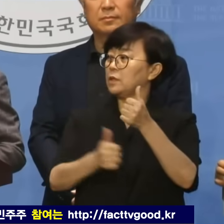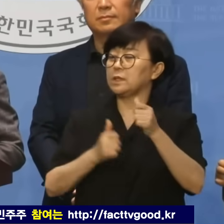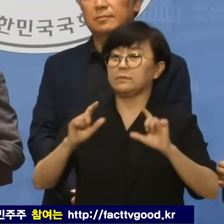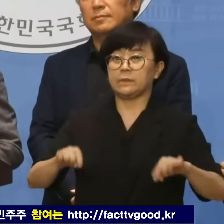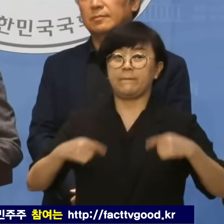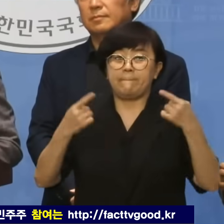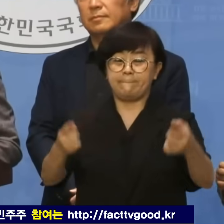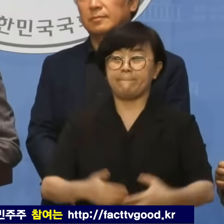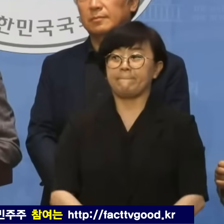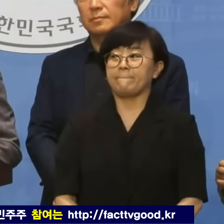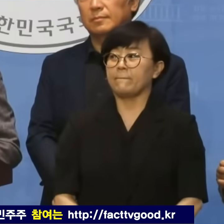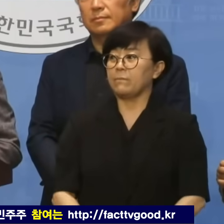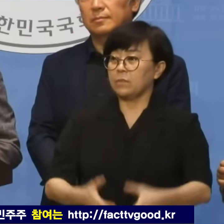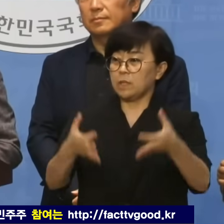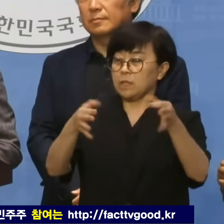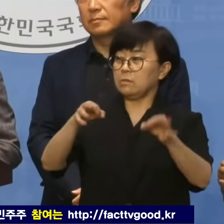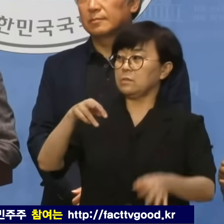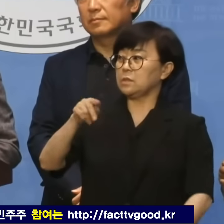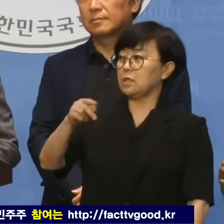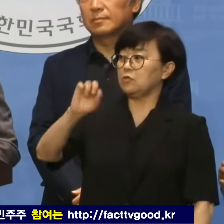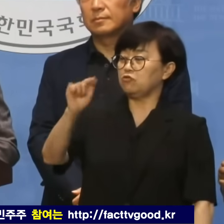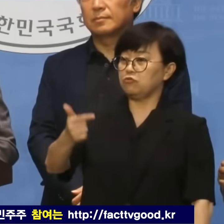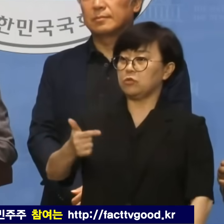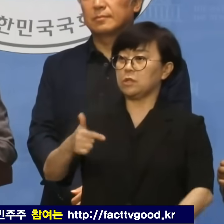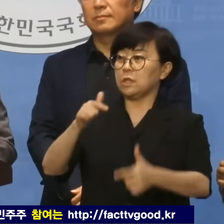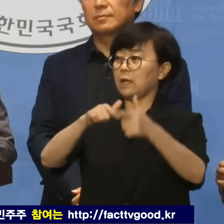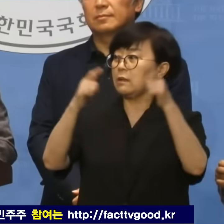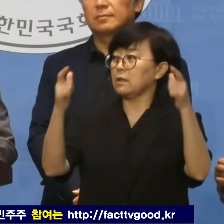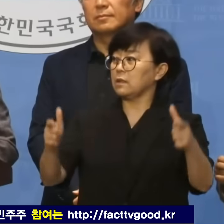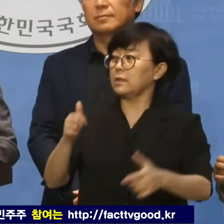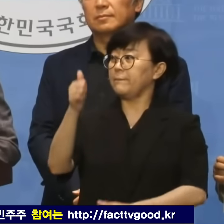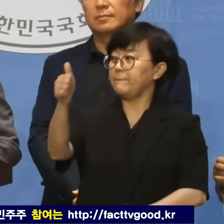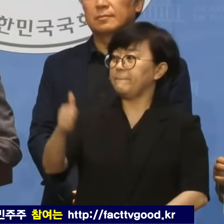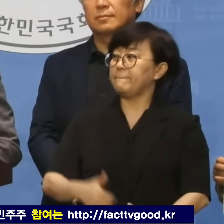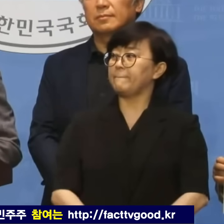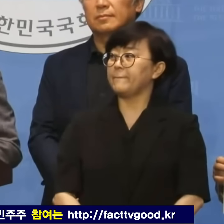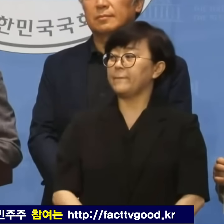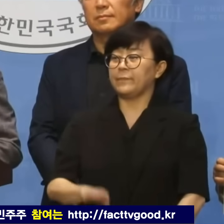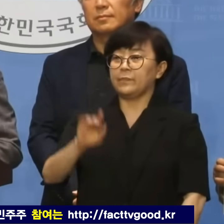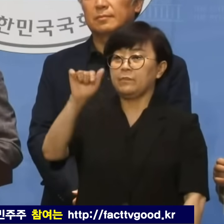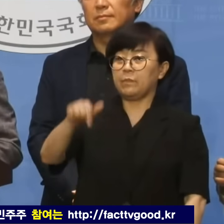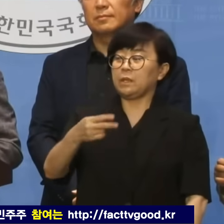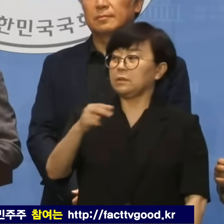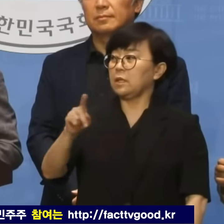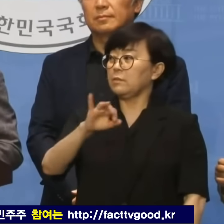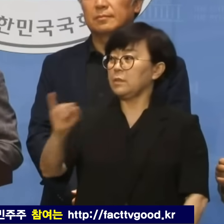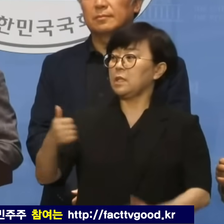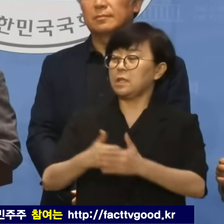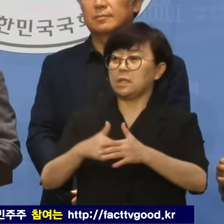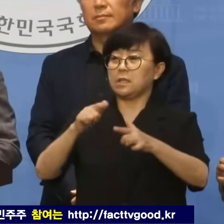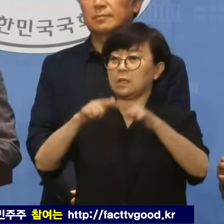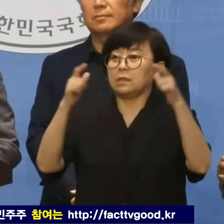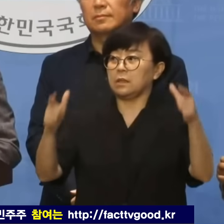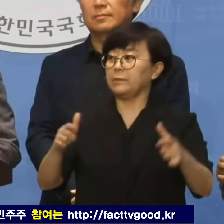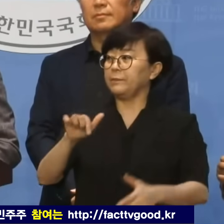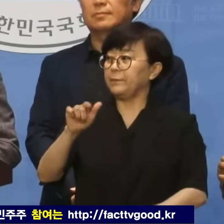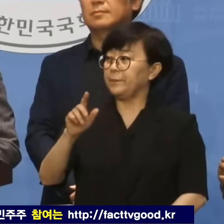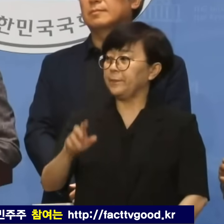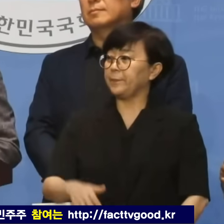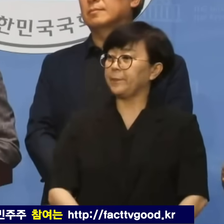참석하셨습니다. 김세준 강남갑 위원장님 참석하셨습니다. 박담희 강남병 위원장님